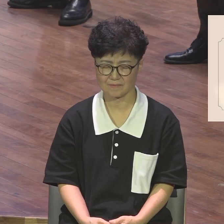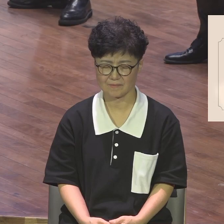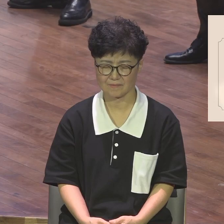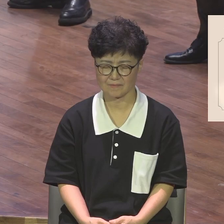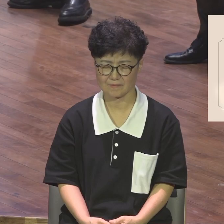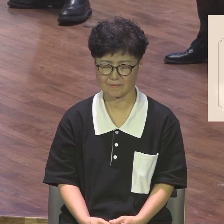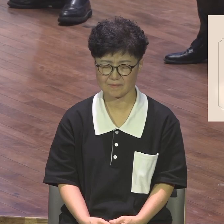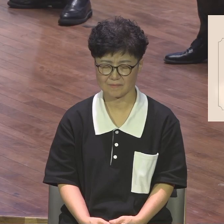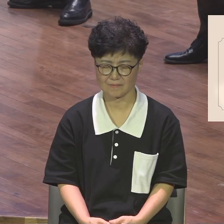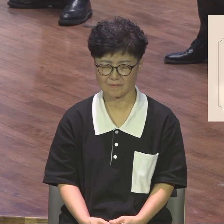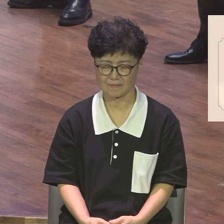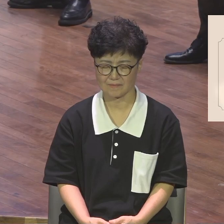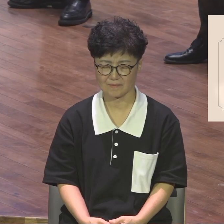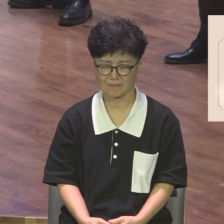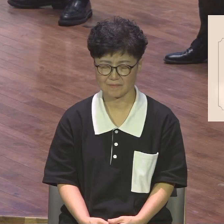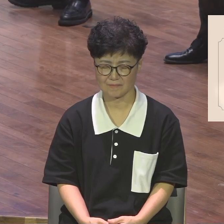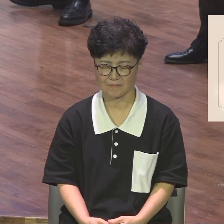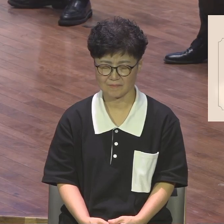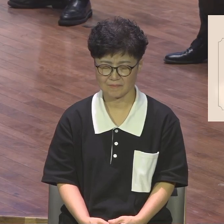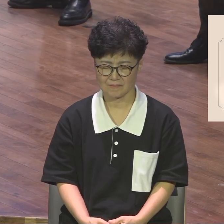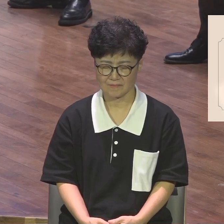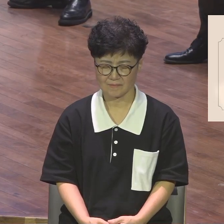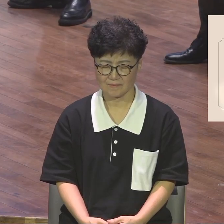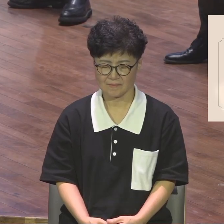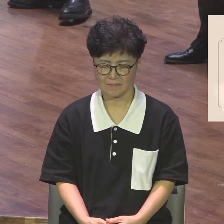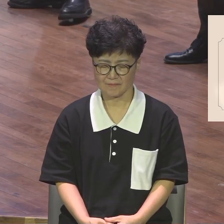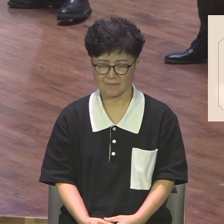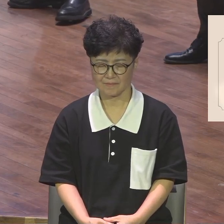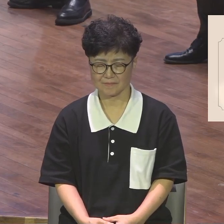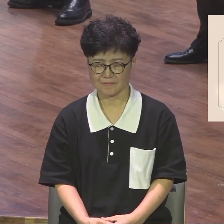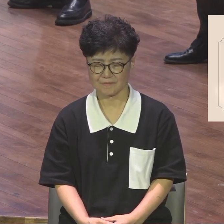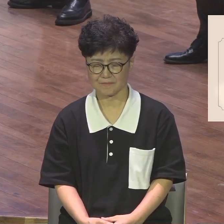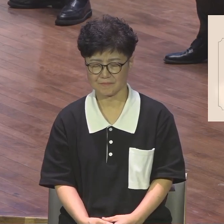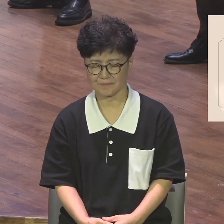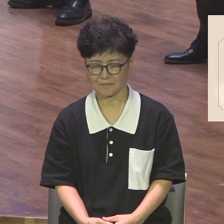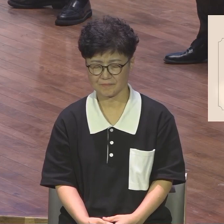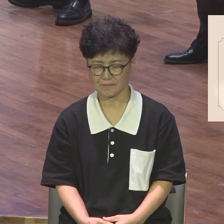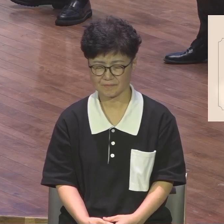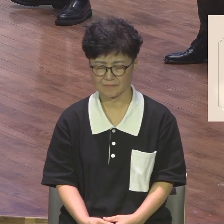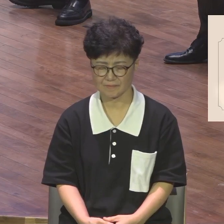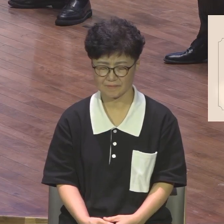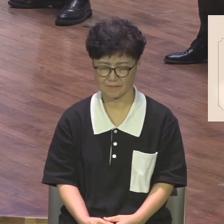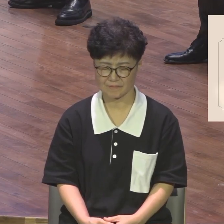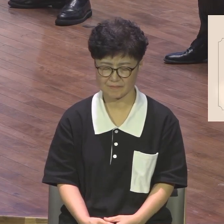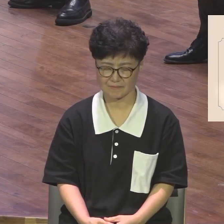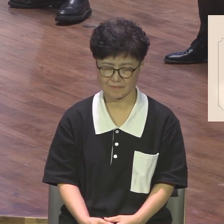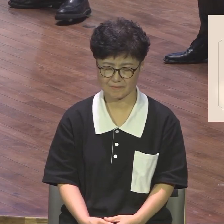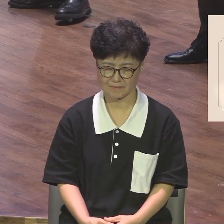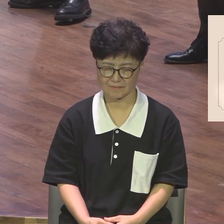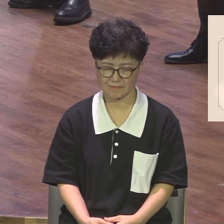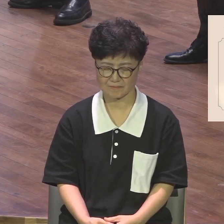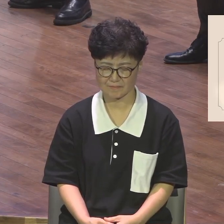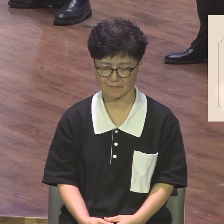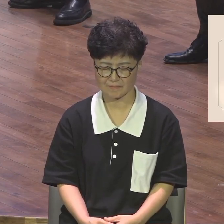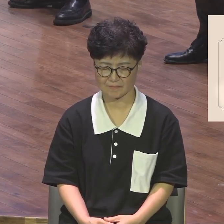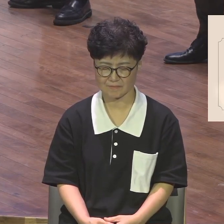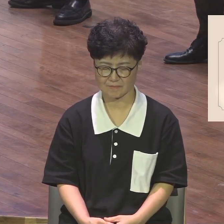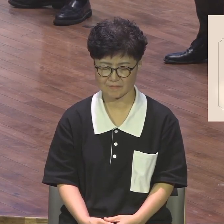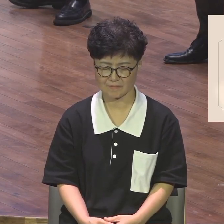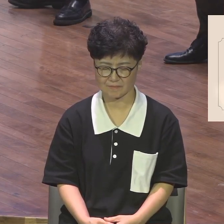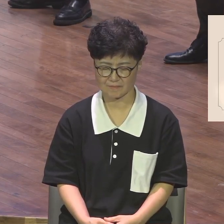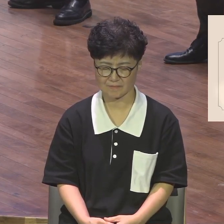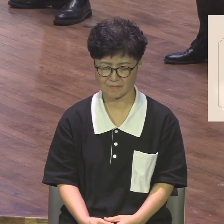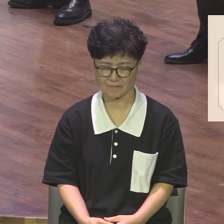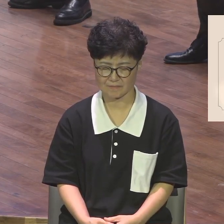기관 속으로 현재 속으로 들어갈 수 있도록 정착하여 주시옵소서. 올 수 있는 힘이 없는 분들에게 한 번 더 불을 내밀게 하여